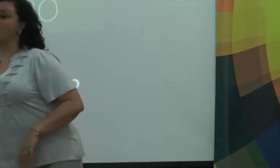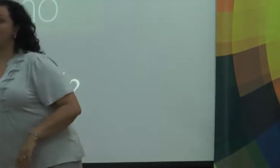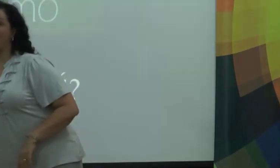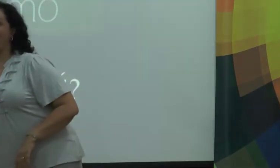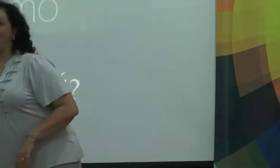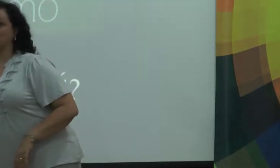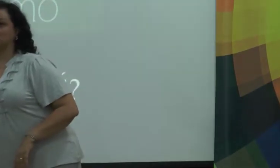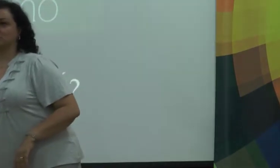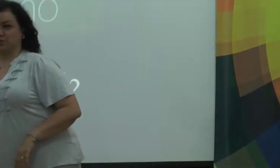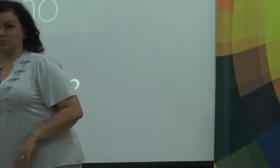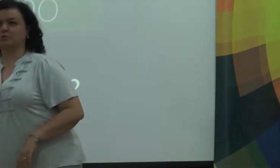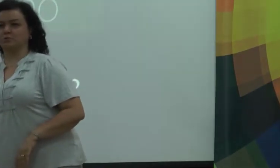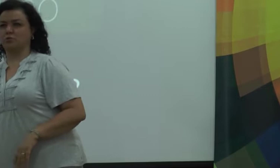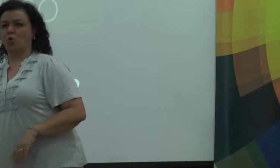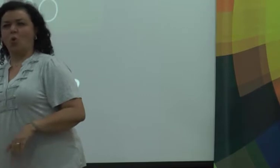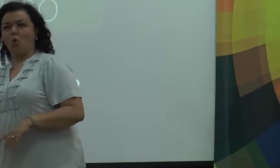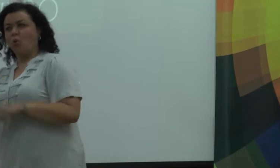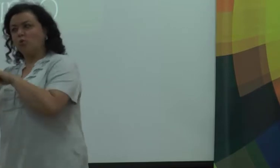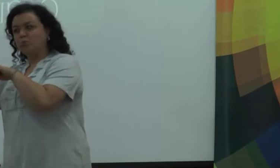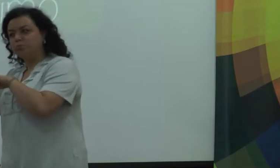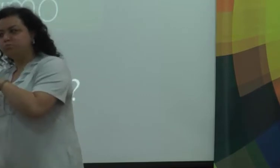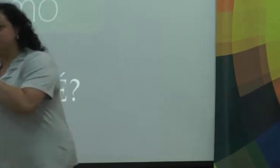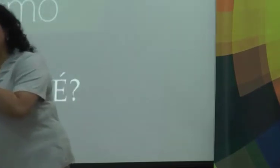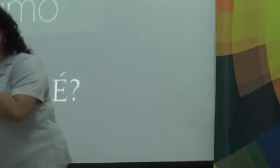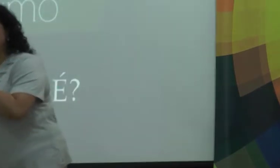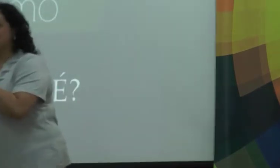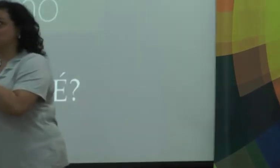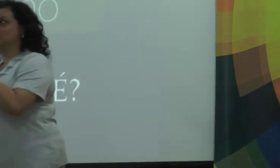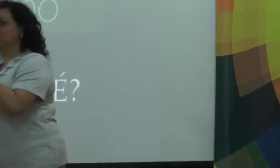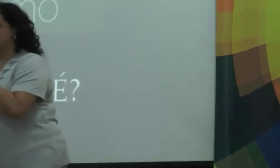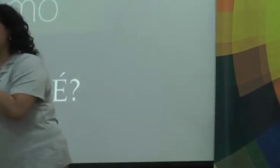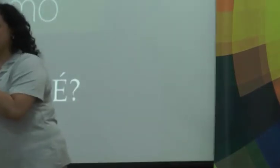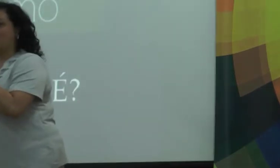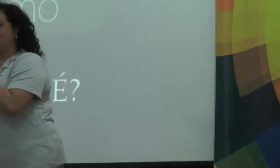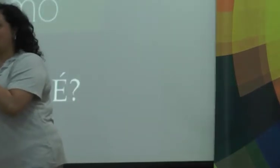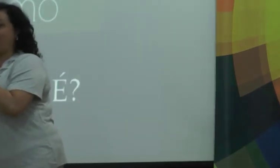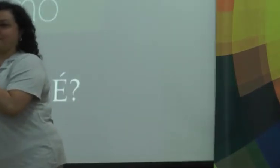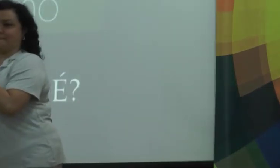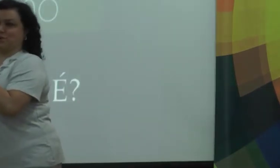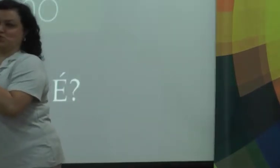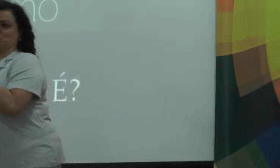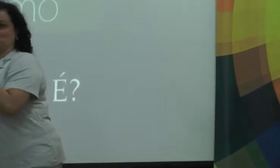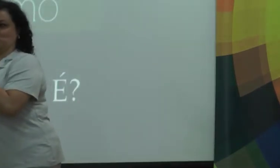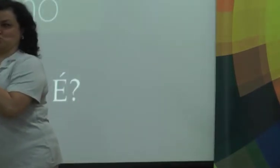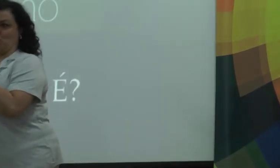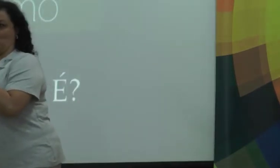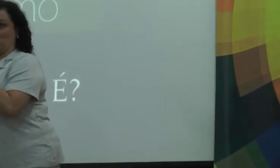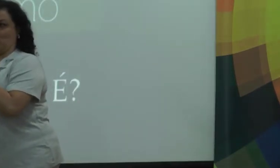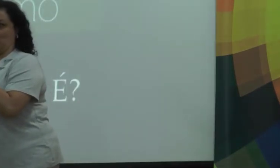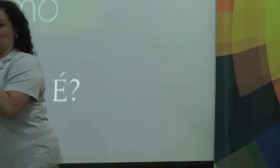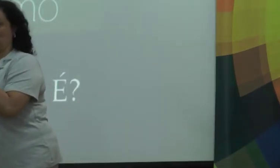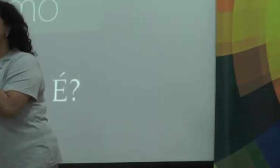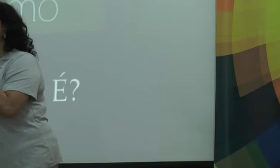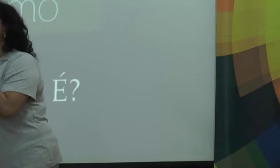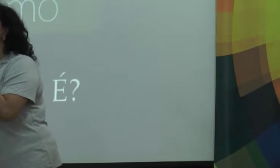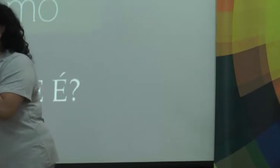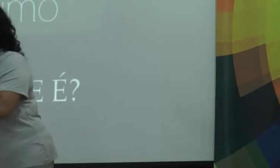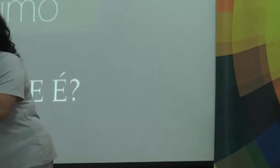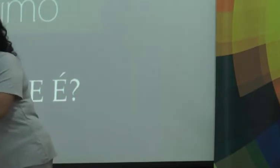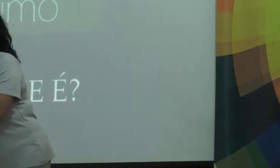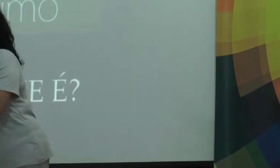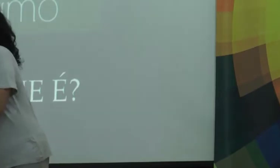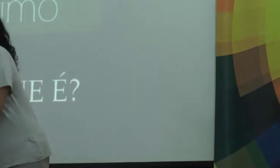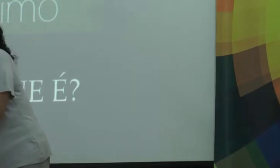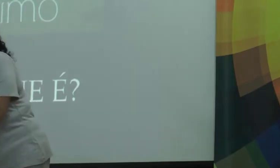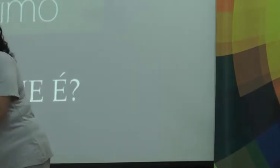Agora eu vou mostrar o próximo, que é, aliás, amar o próximo. Quem é